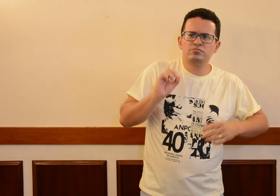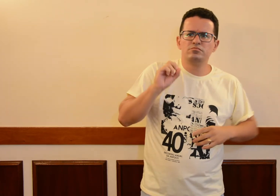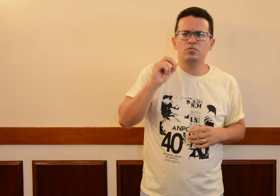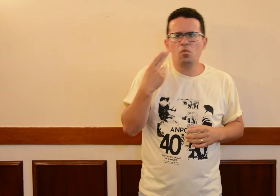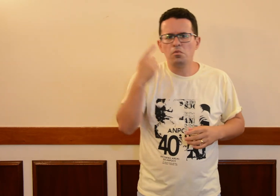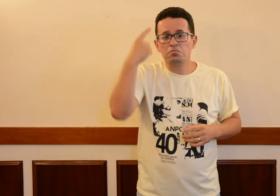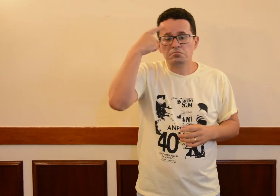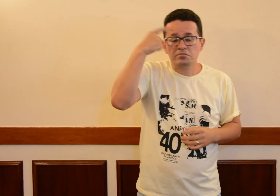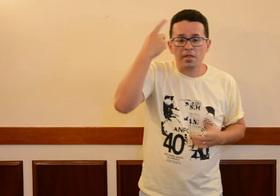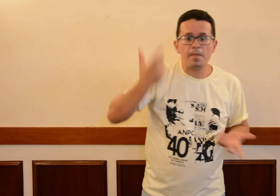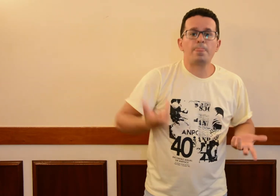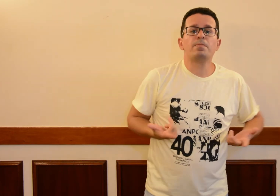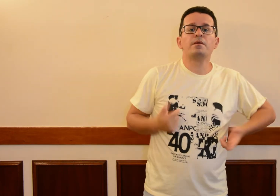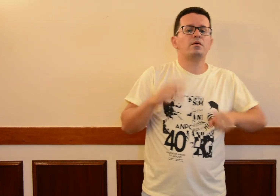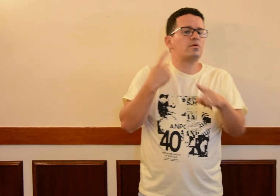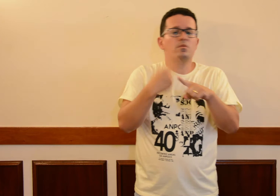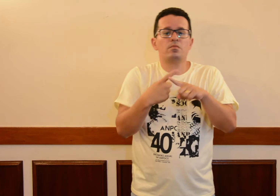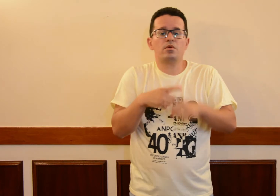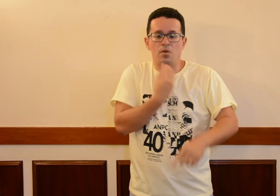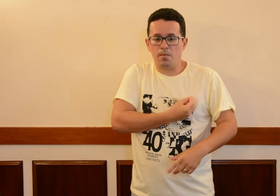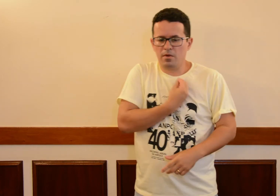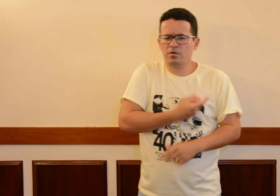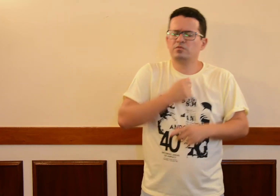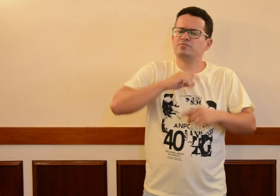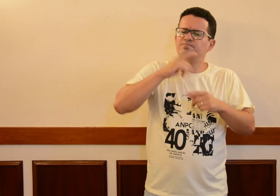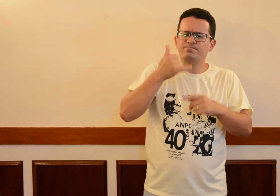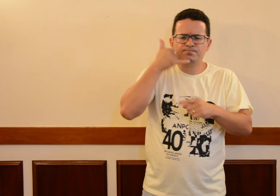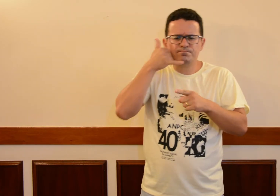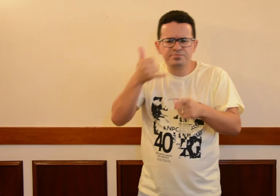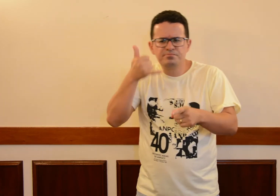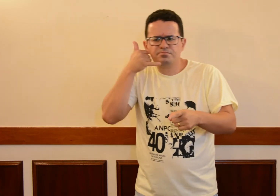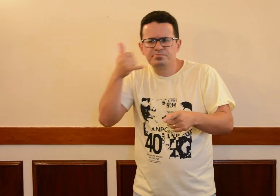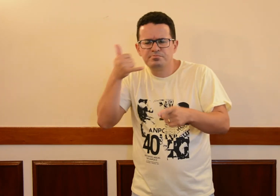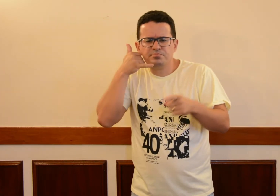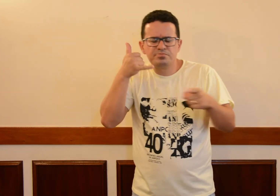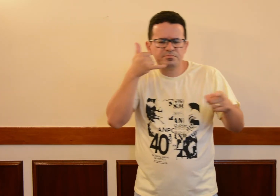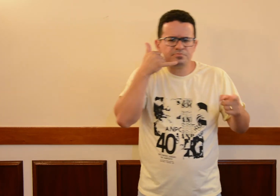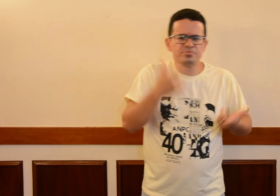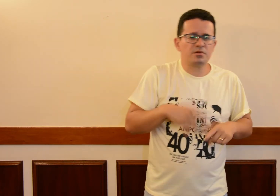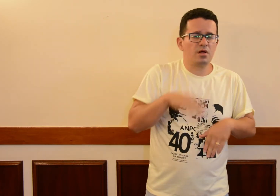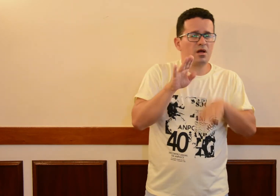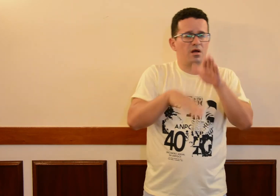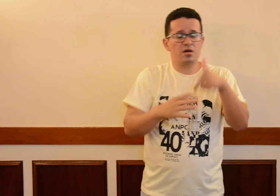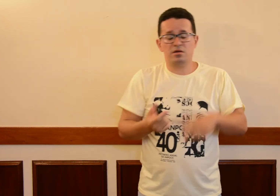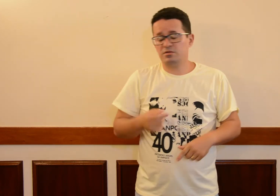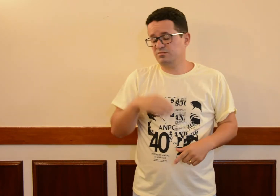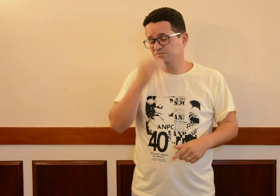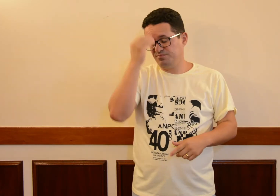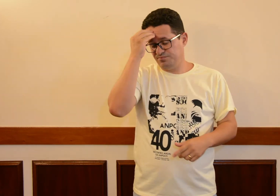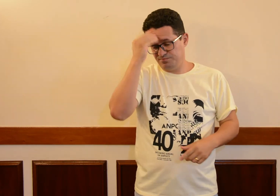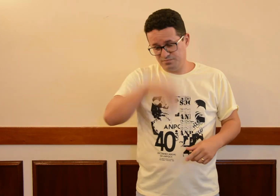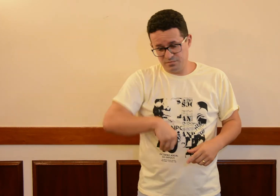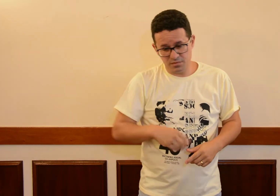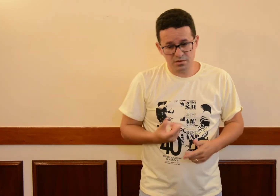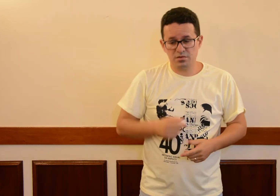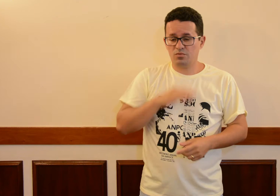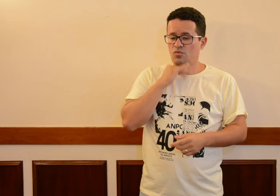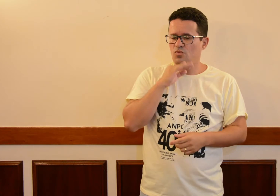ideia veio porque presenciei vários telefonemas e reações de descontentamento do gestor geral com a pouca produtividade